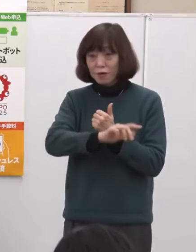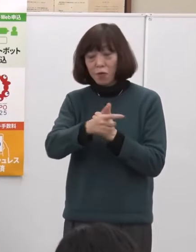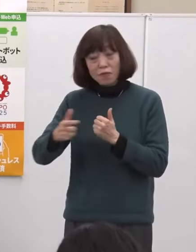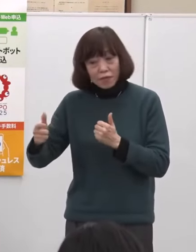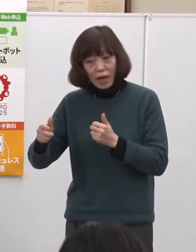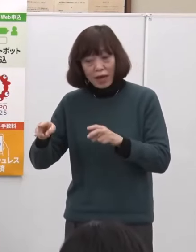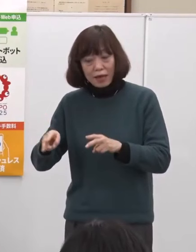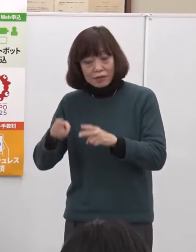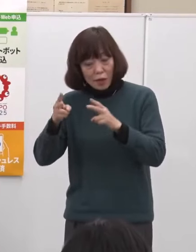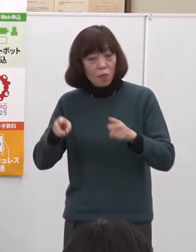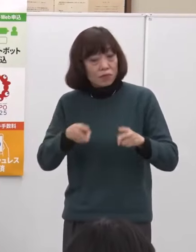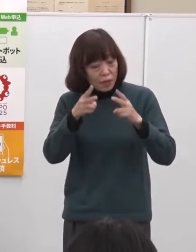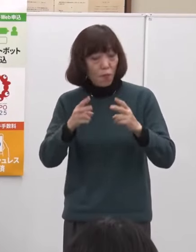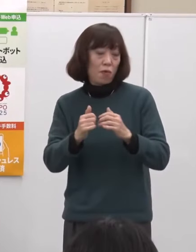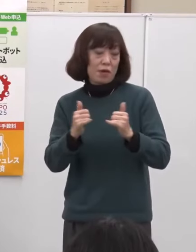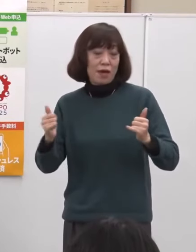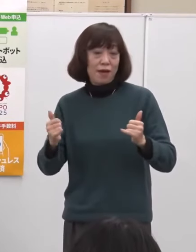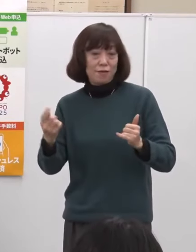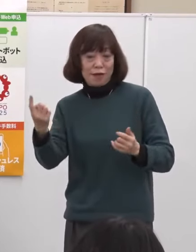して、